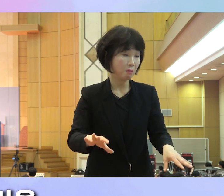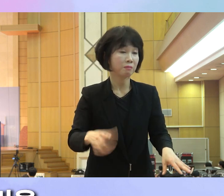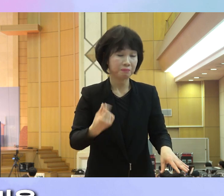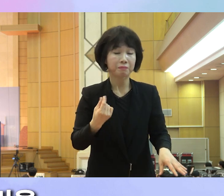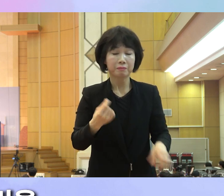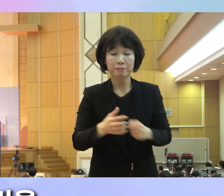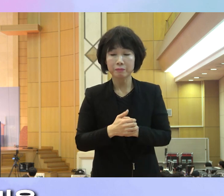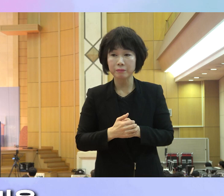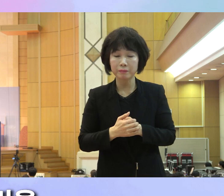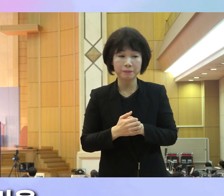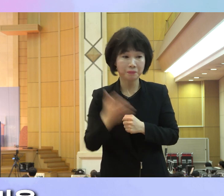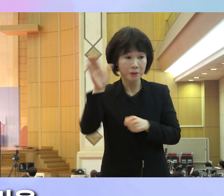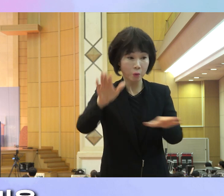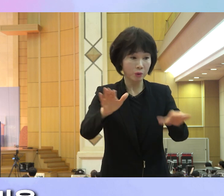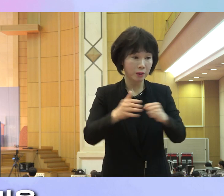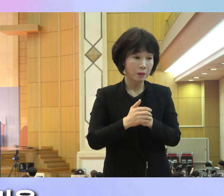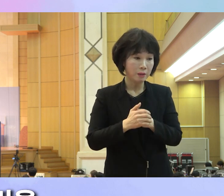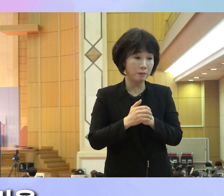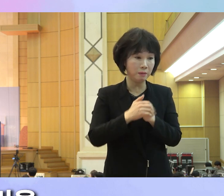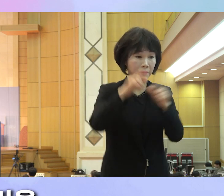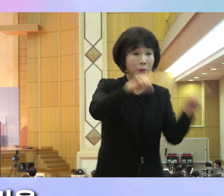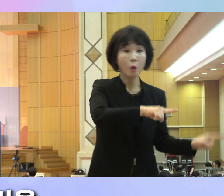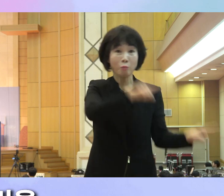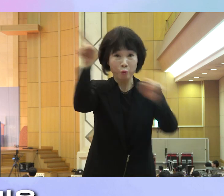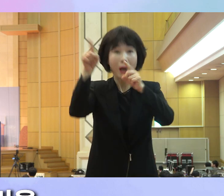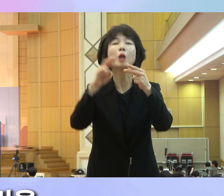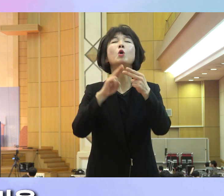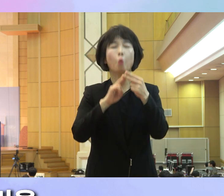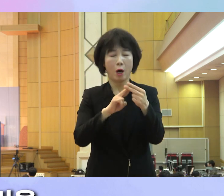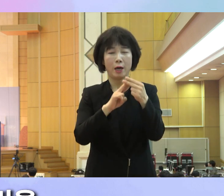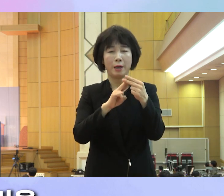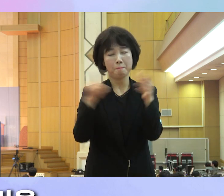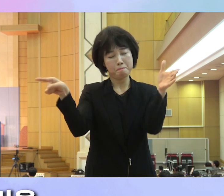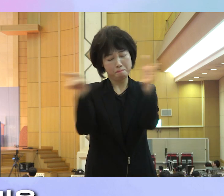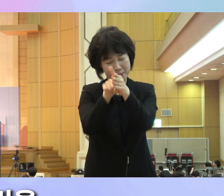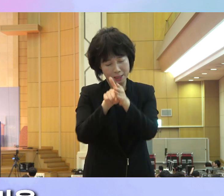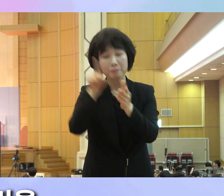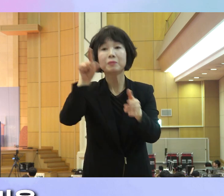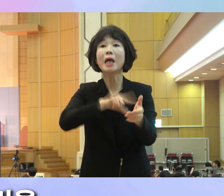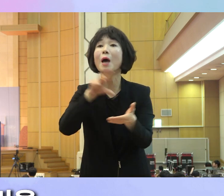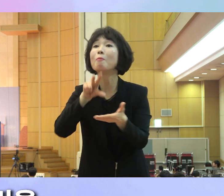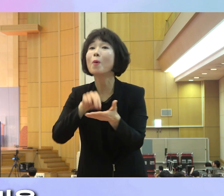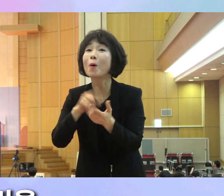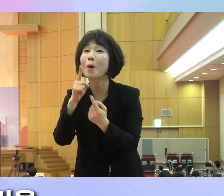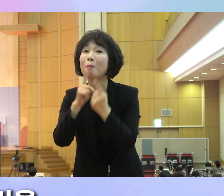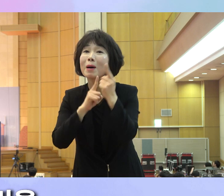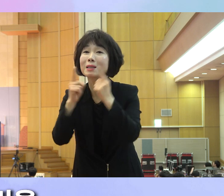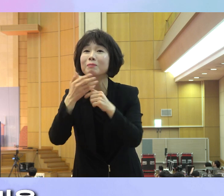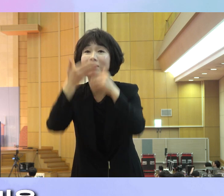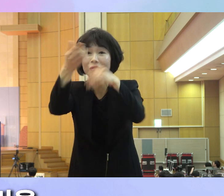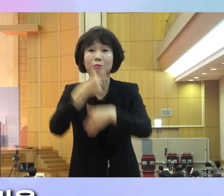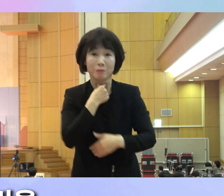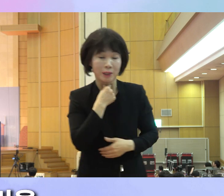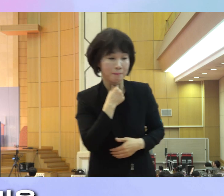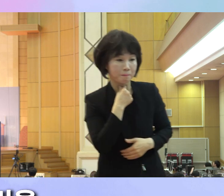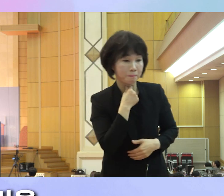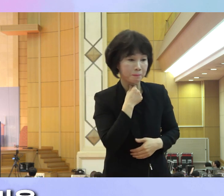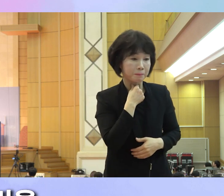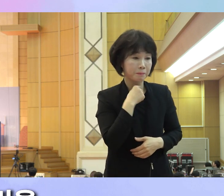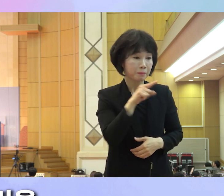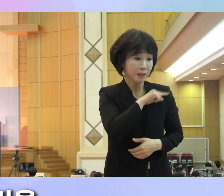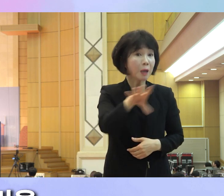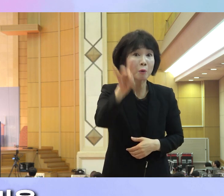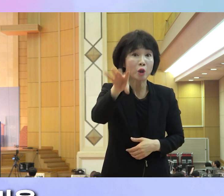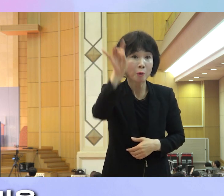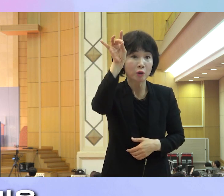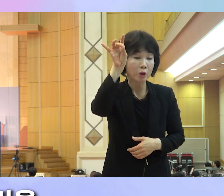있습니다. 그래서 오늘 부활과 믿음이라고 하는 제목으로 말씀을 드리는 것입니다. 그러면